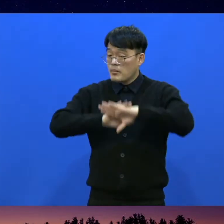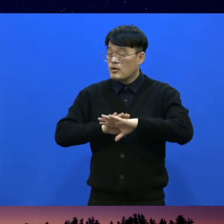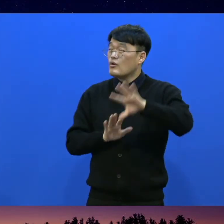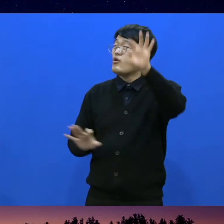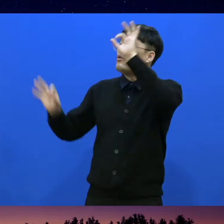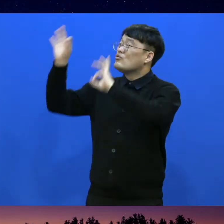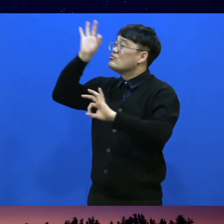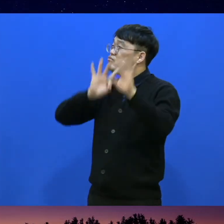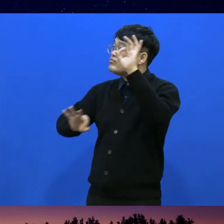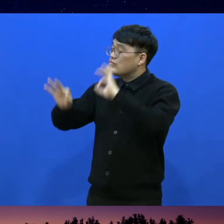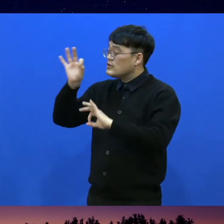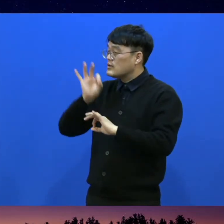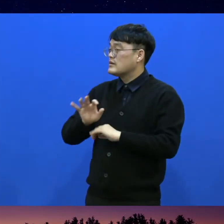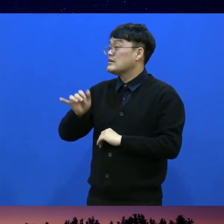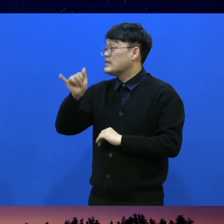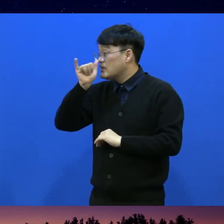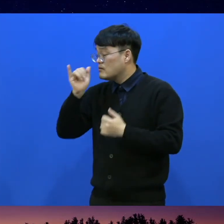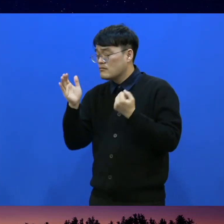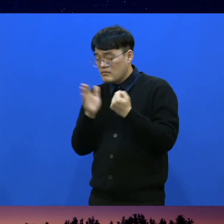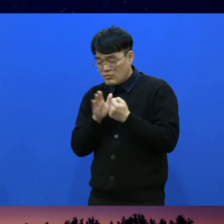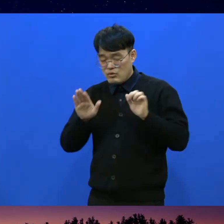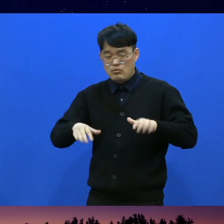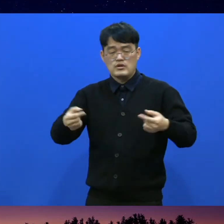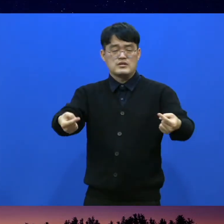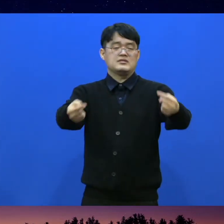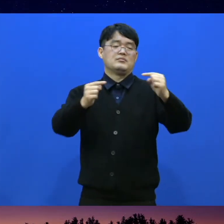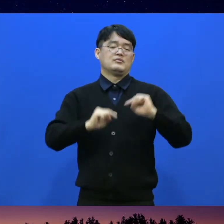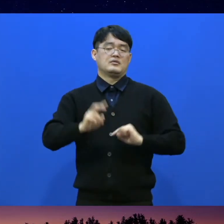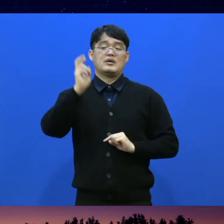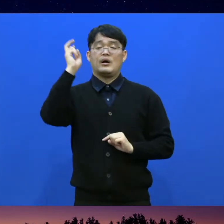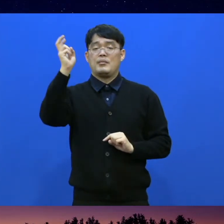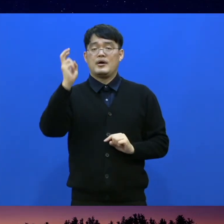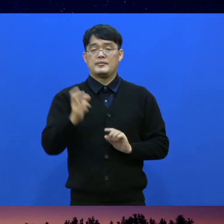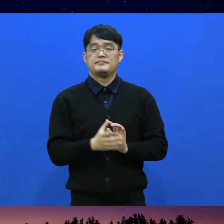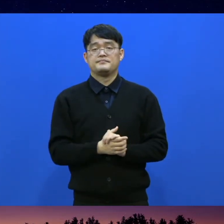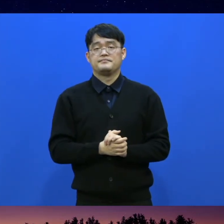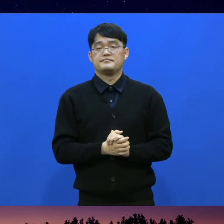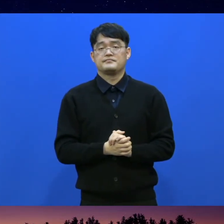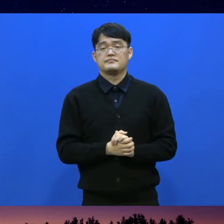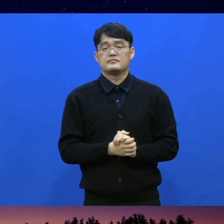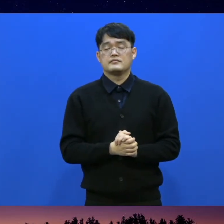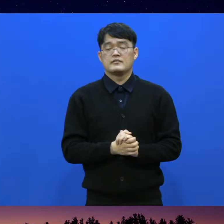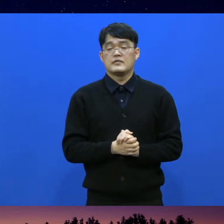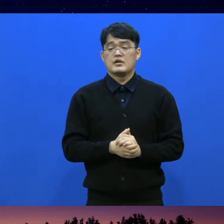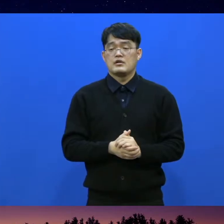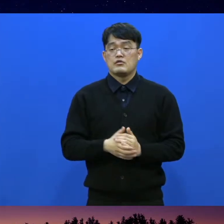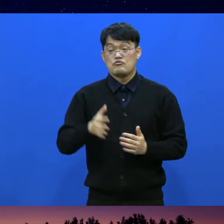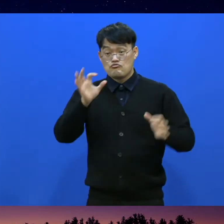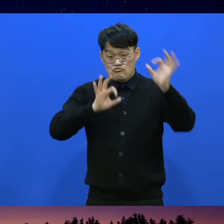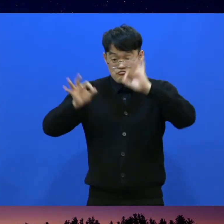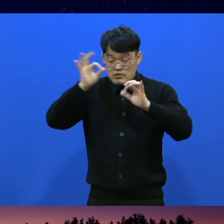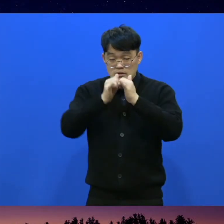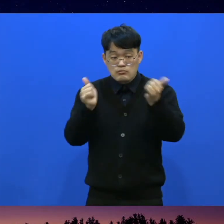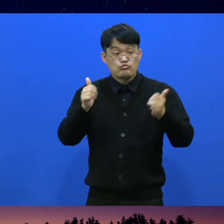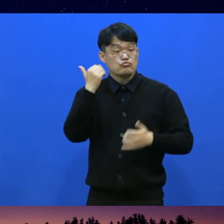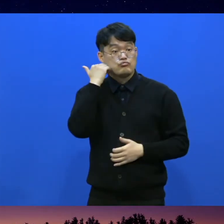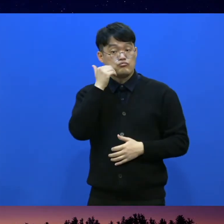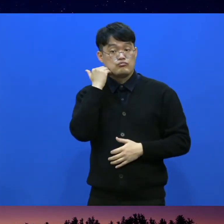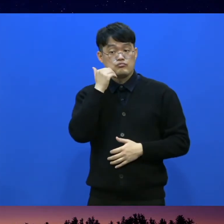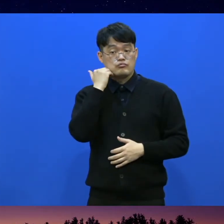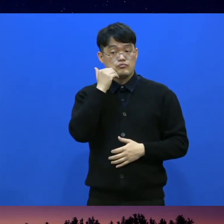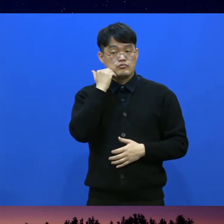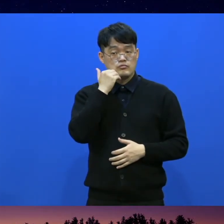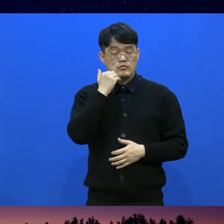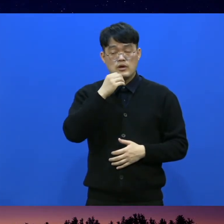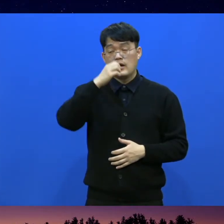놀러 왔다. 이런 걸 오실 거예요. 구할 게 있는 거죠. 근데 누가 구하는가 하는 것입니다. 누가 구하는가?